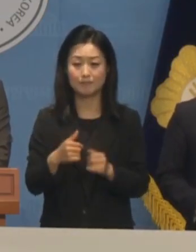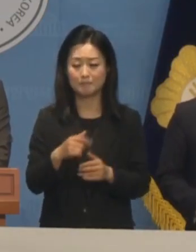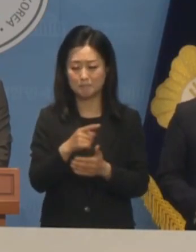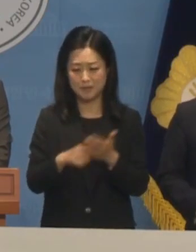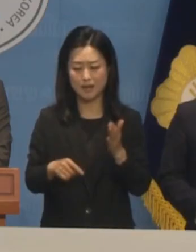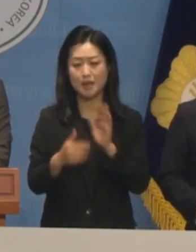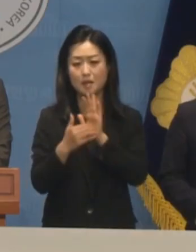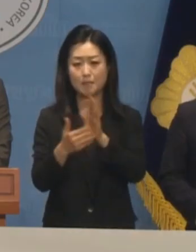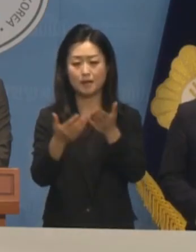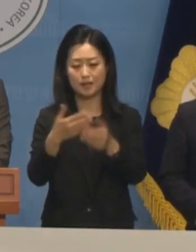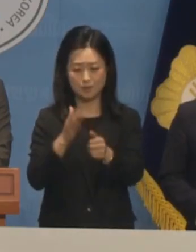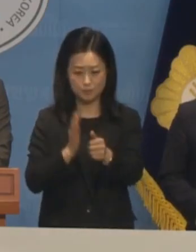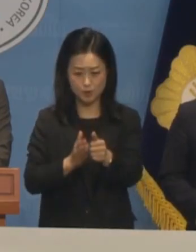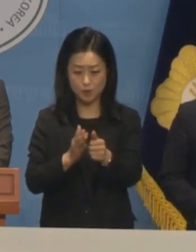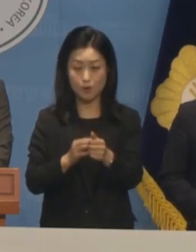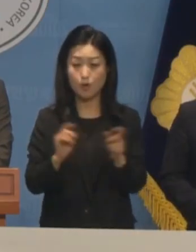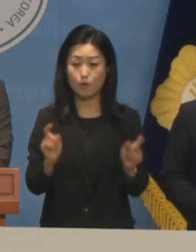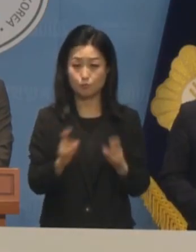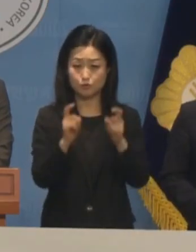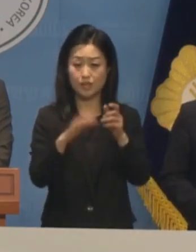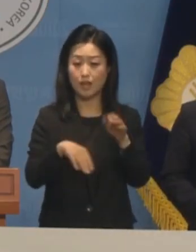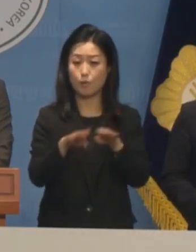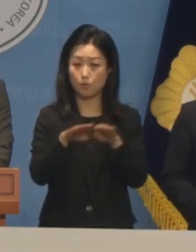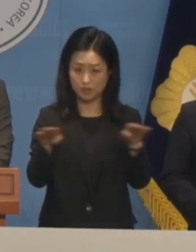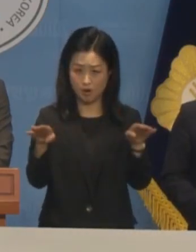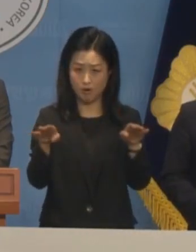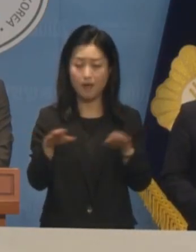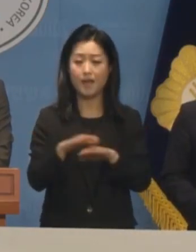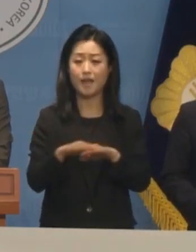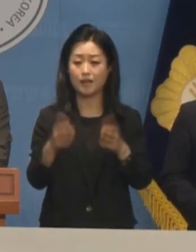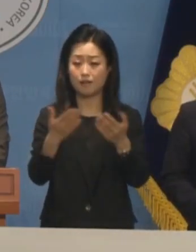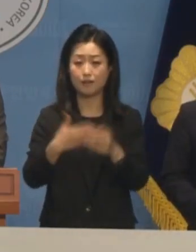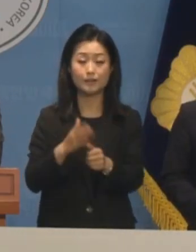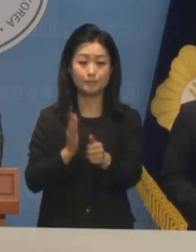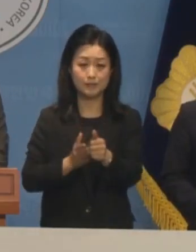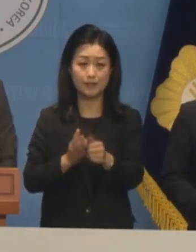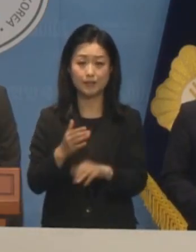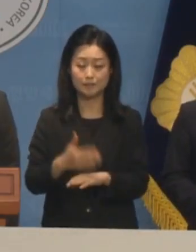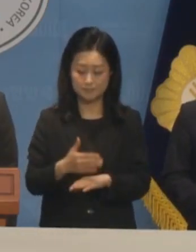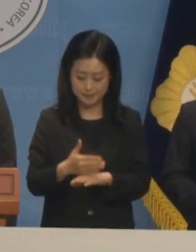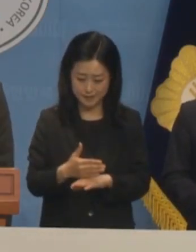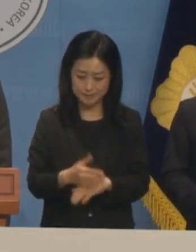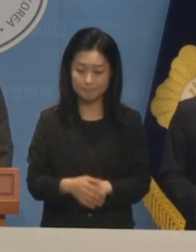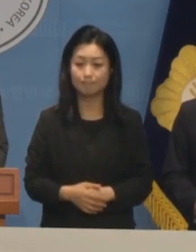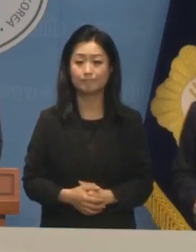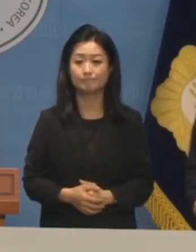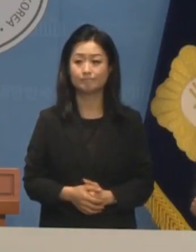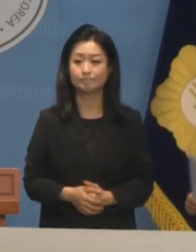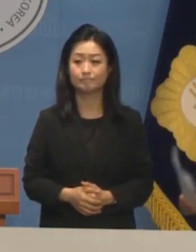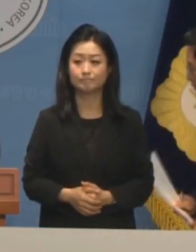입지 않도록 이번 분쟁이 공정하게 해결되기를 원합니다. 감사합니다.